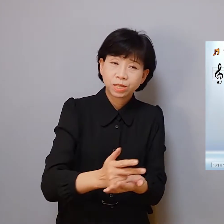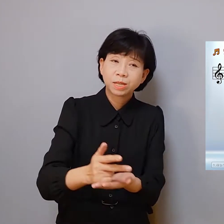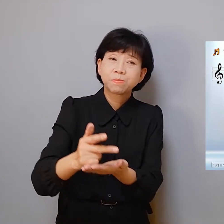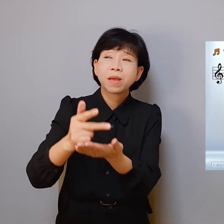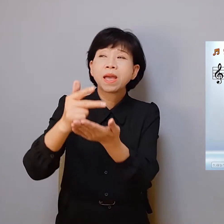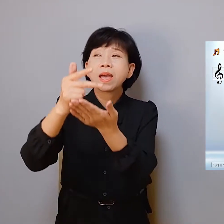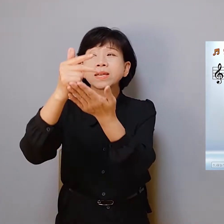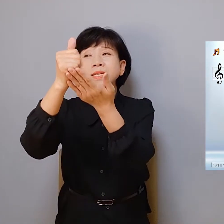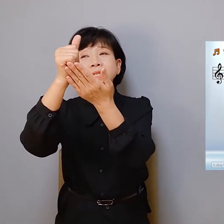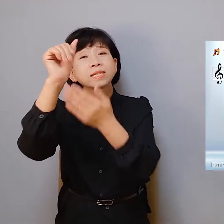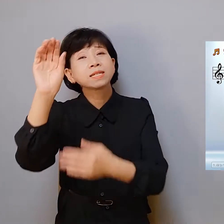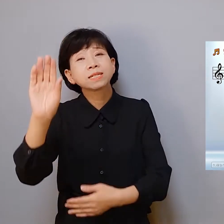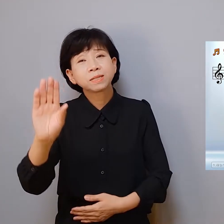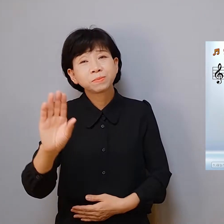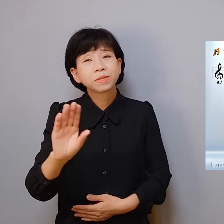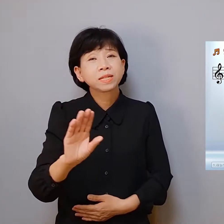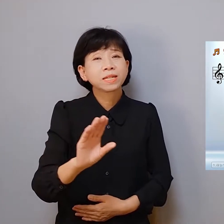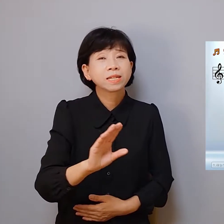받으소서 주님의